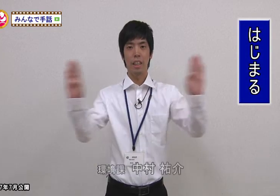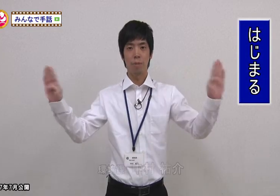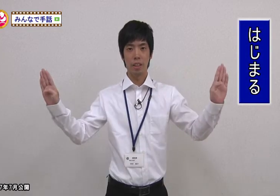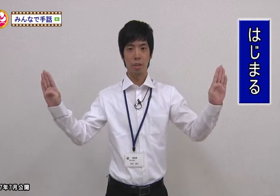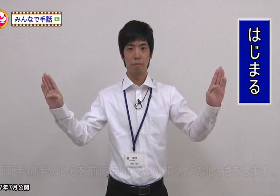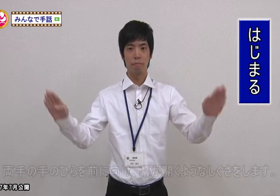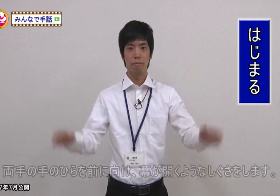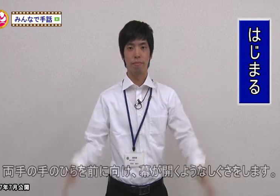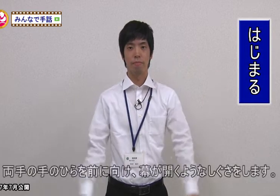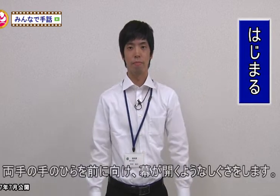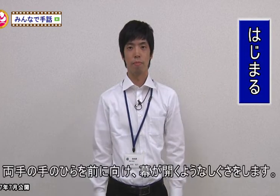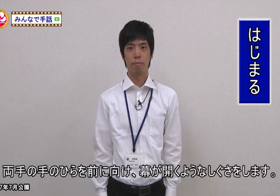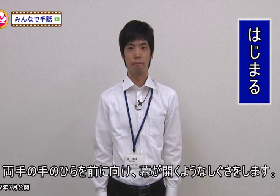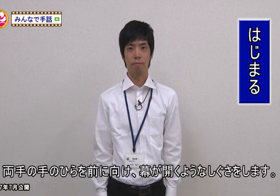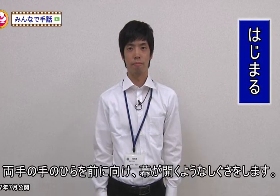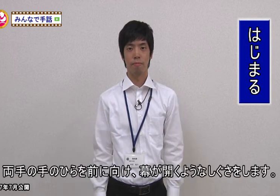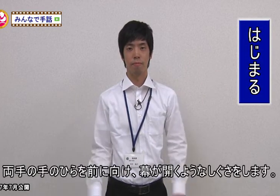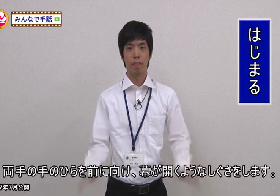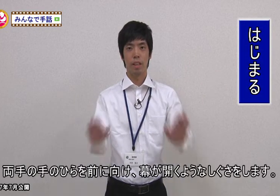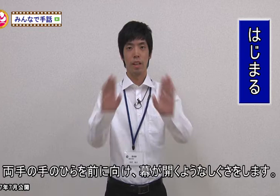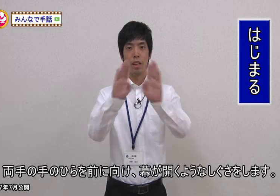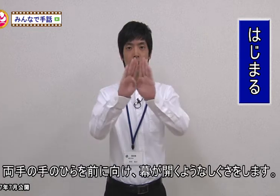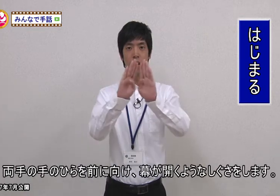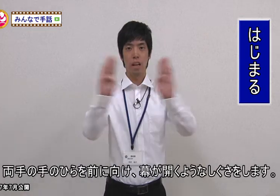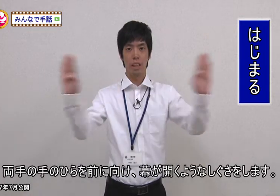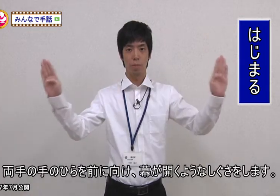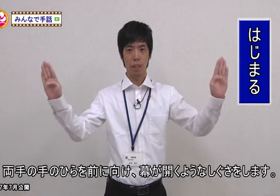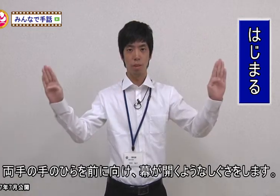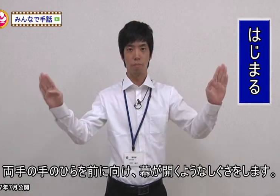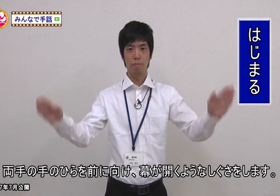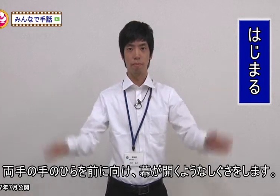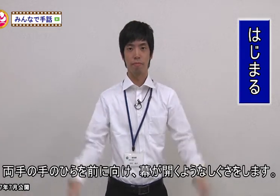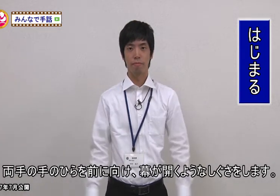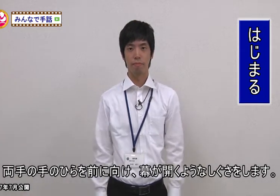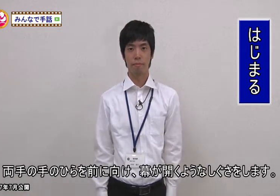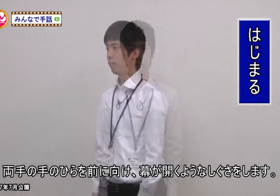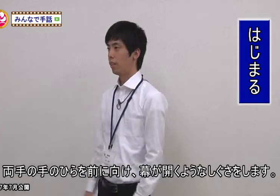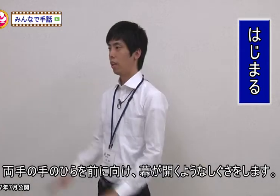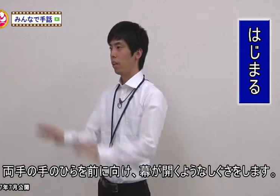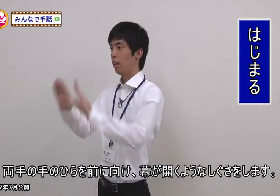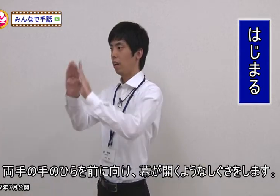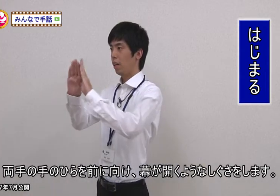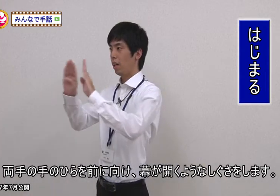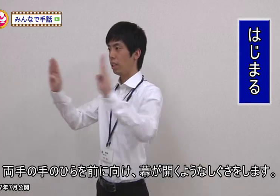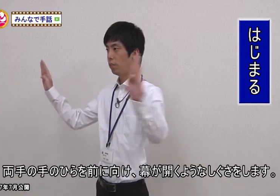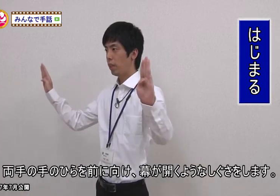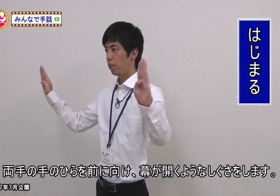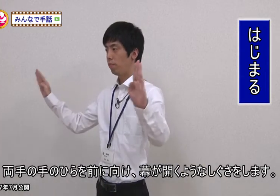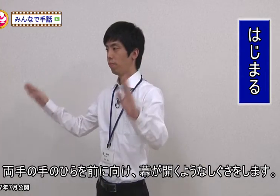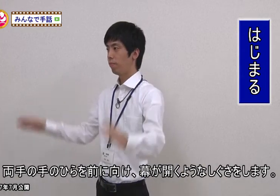始まる。 両手の手のひらを前に向け、 始まる。 膜が開くような仕草をしま 始 す。 まる。